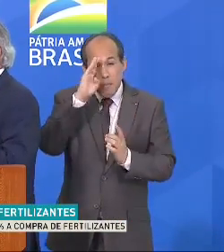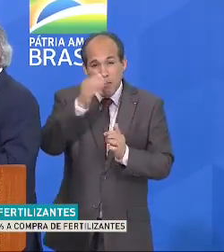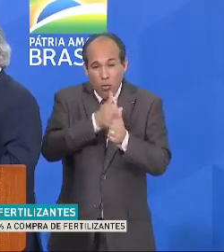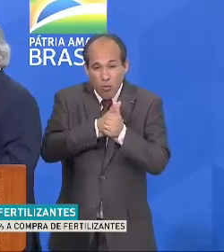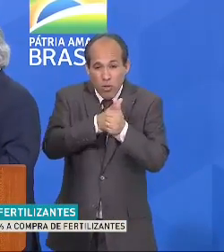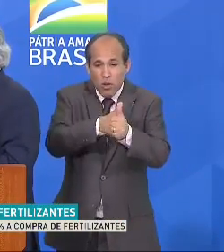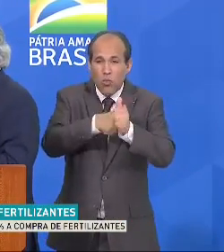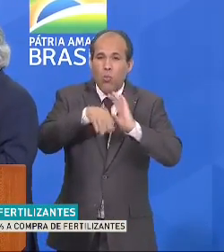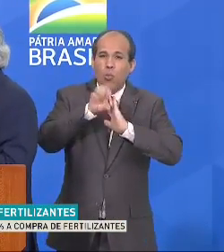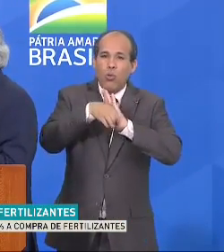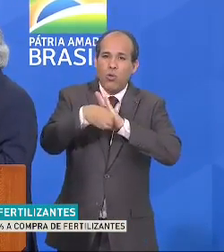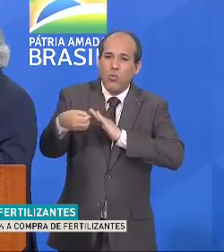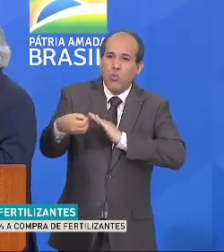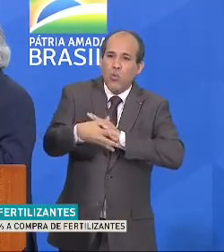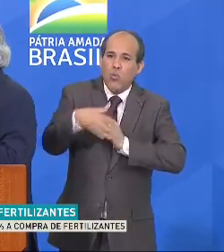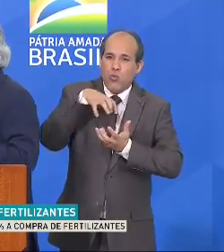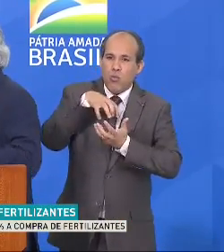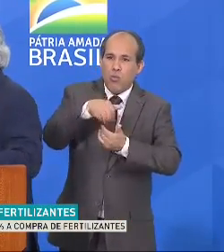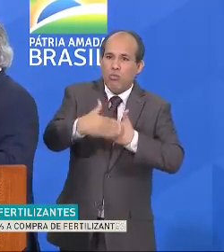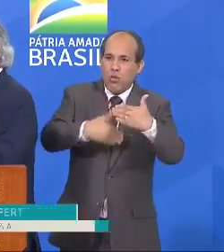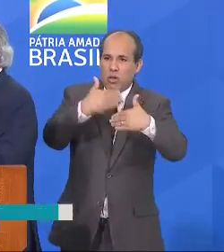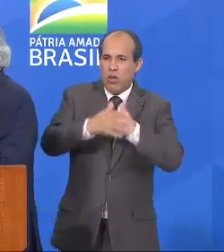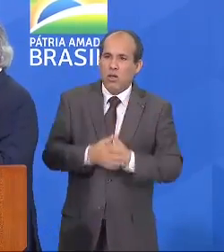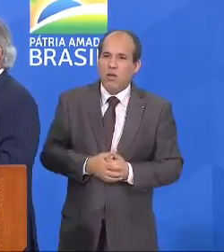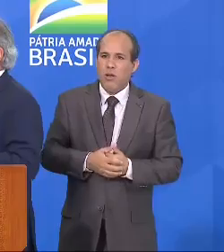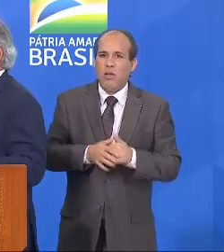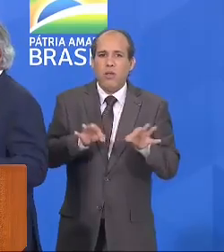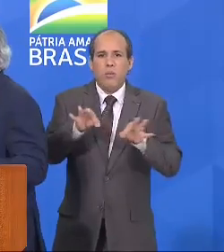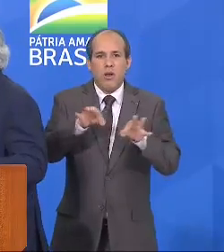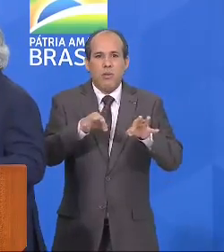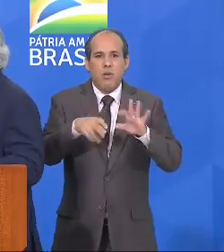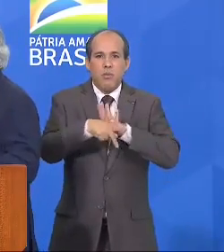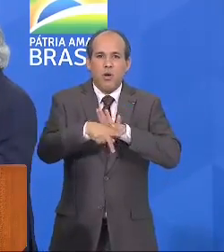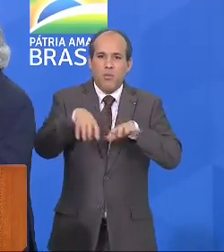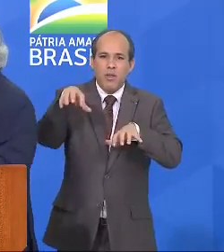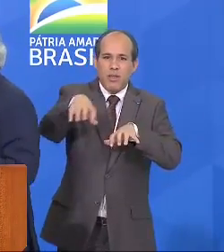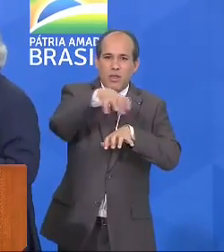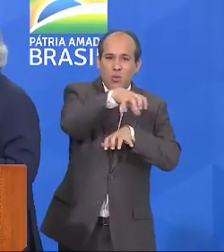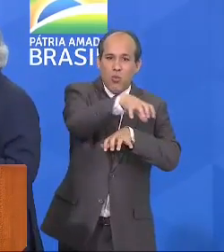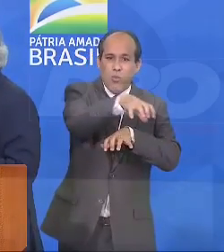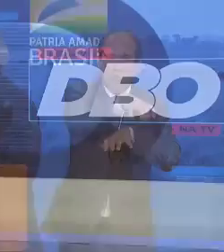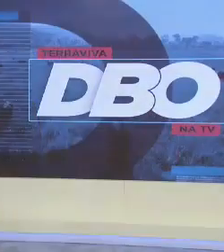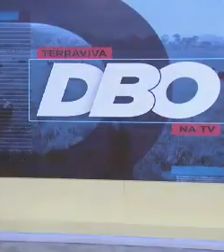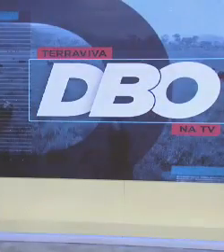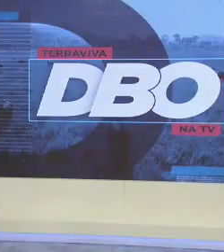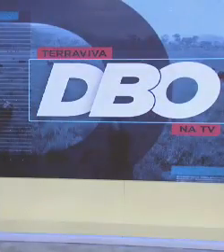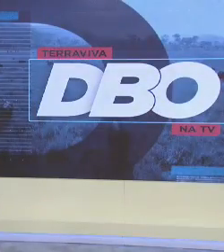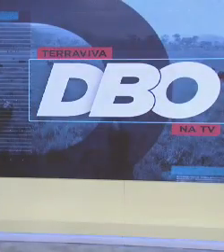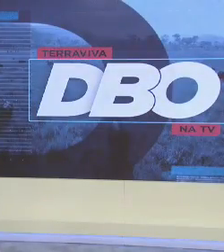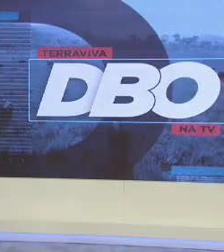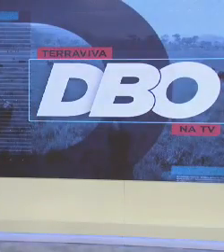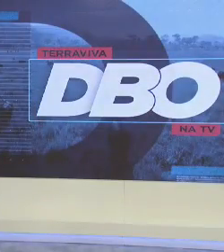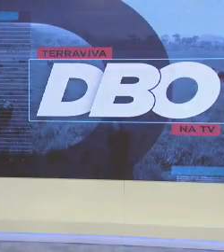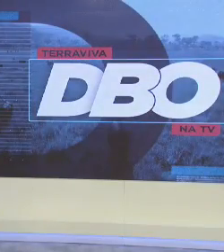muito moderno de planejamento setorial descentralizado em conselhos.